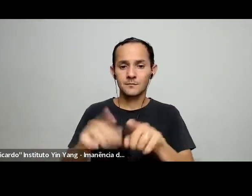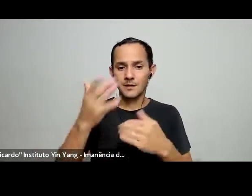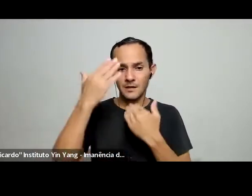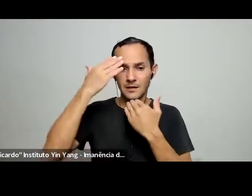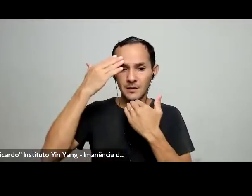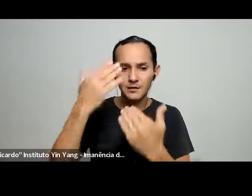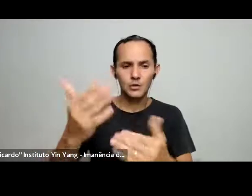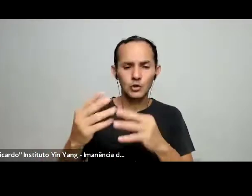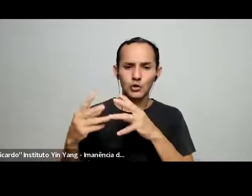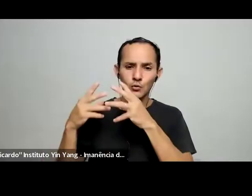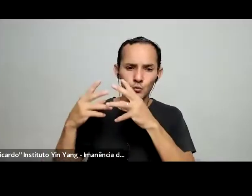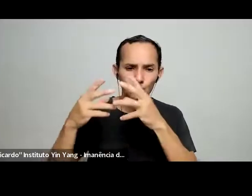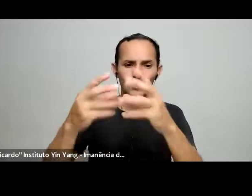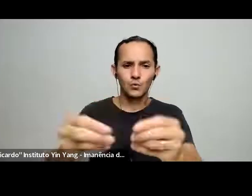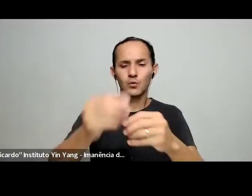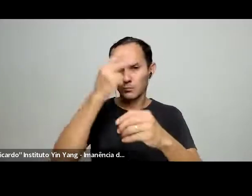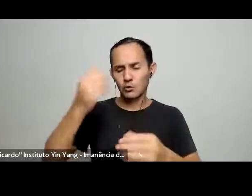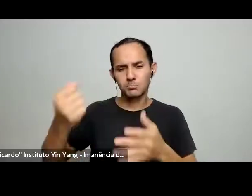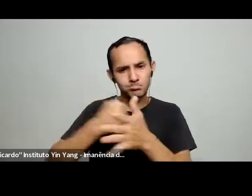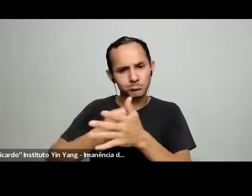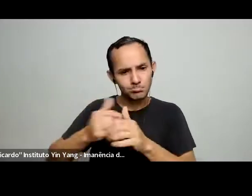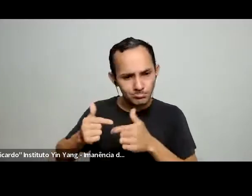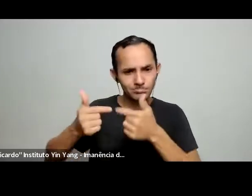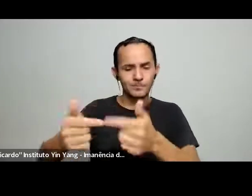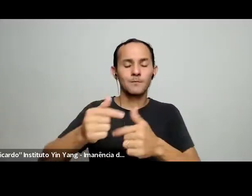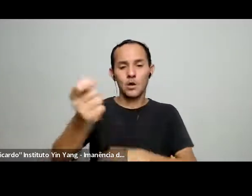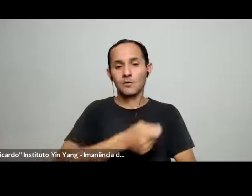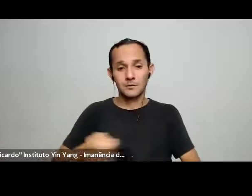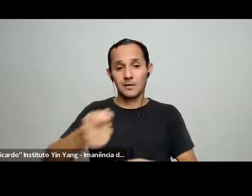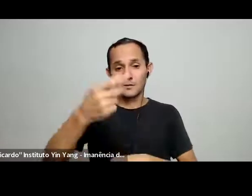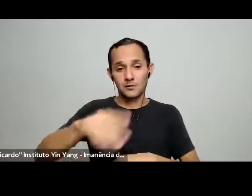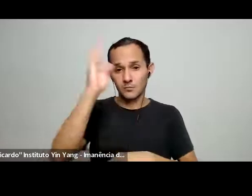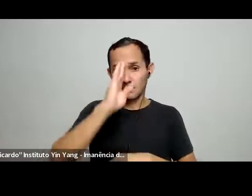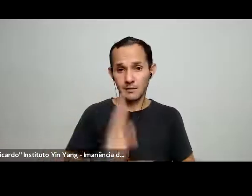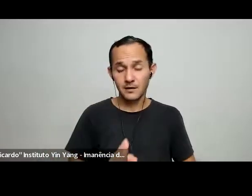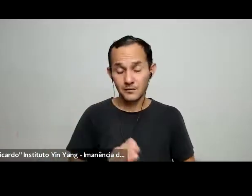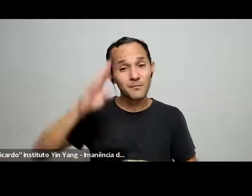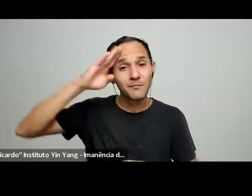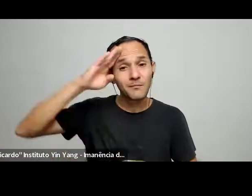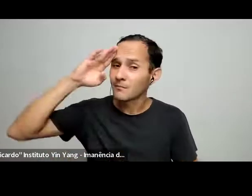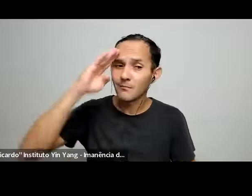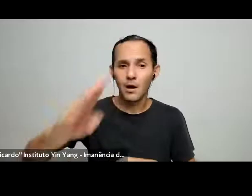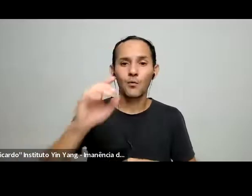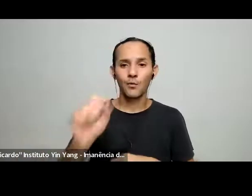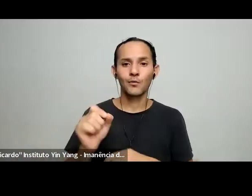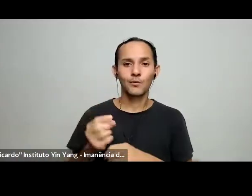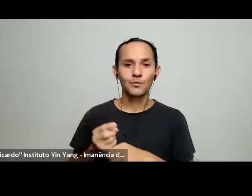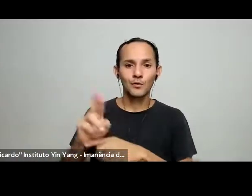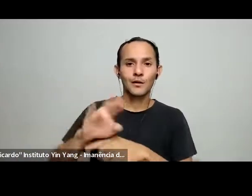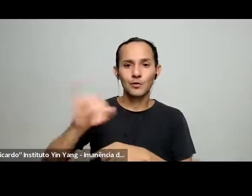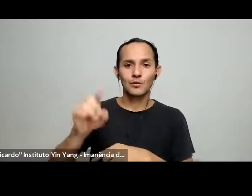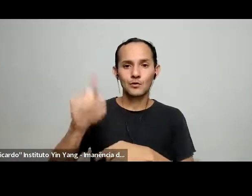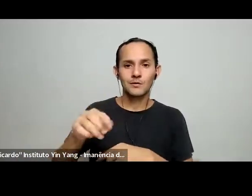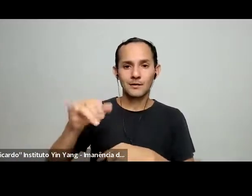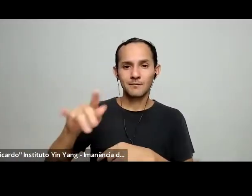a todos esses desbravadores da constelação no Brasil, né? Principalmente o doutor José Miguel